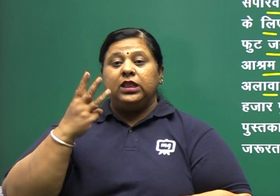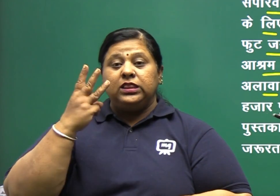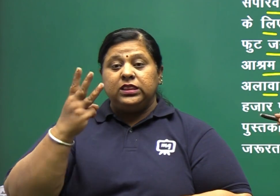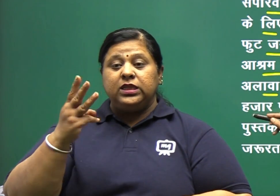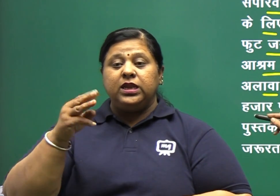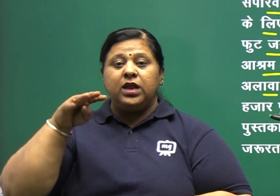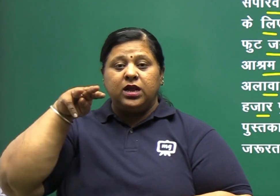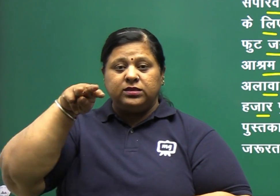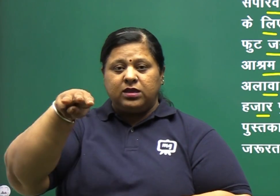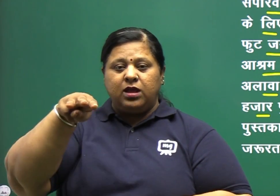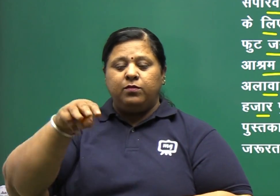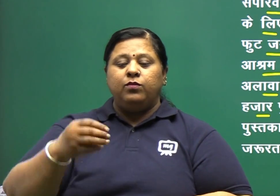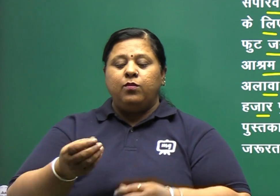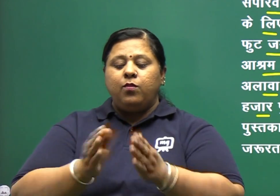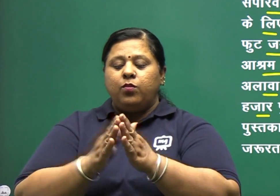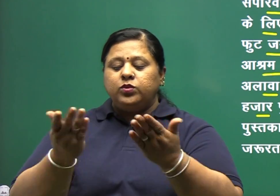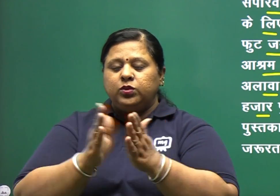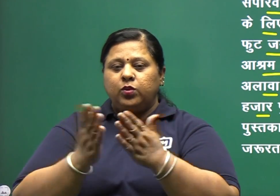3,000 पुस्तकों